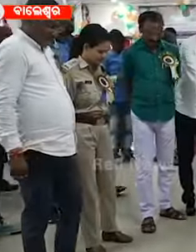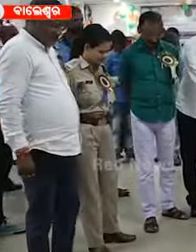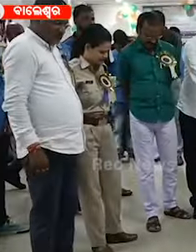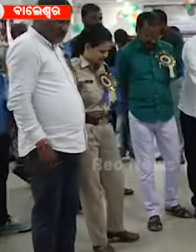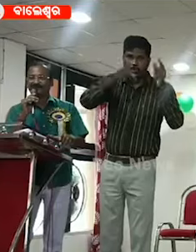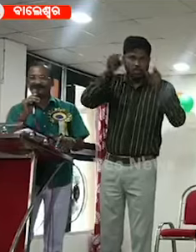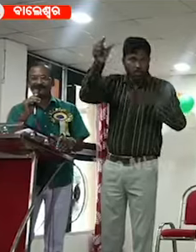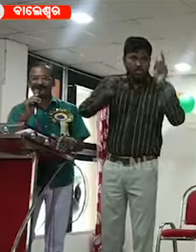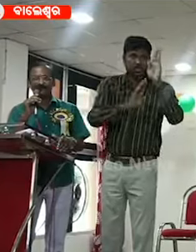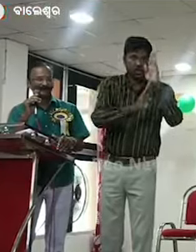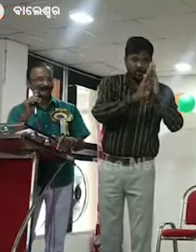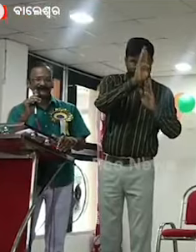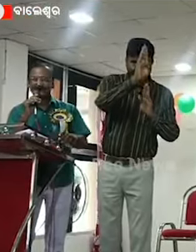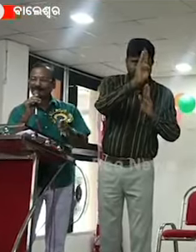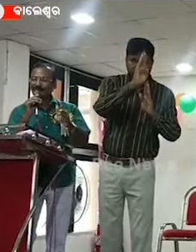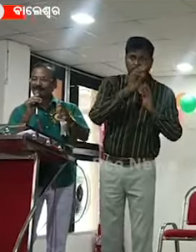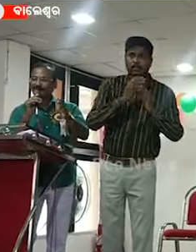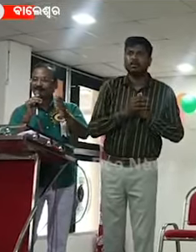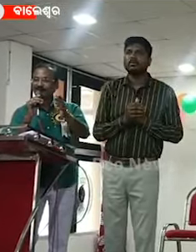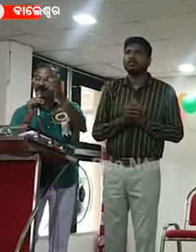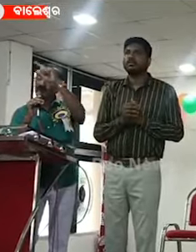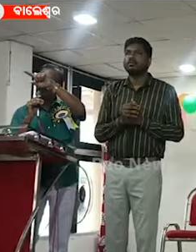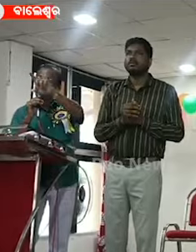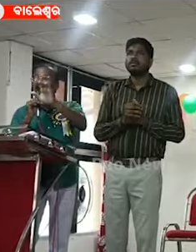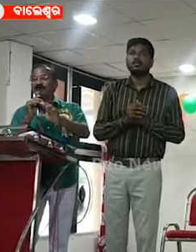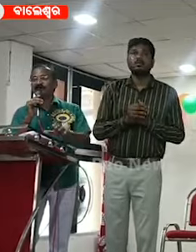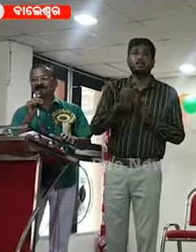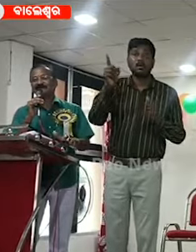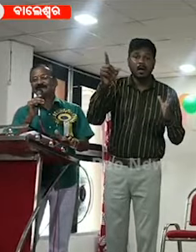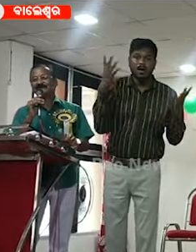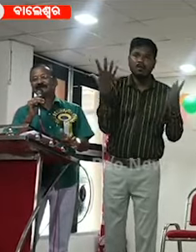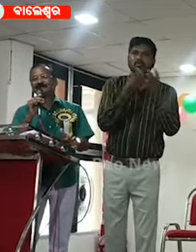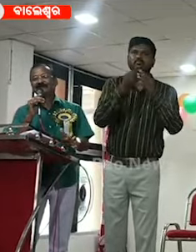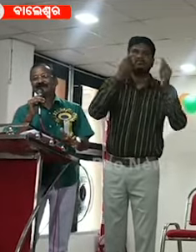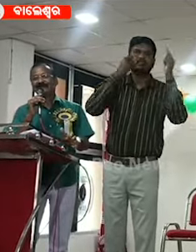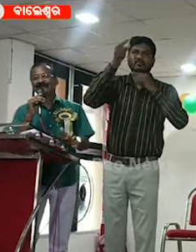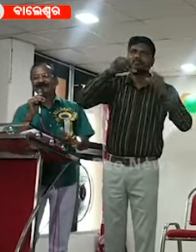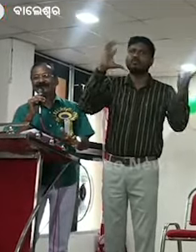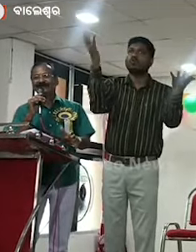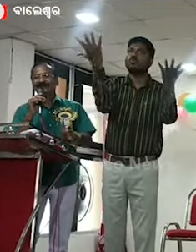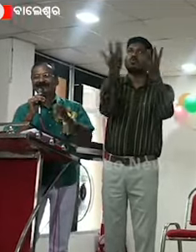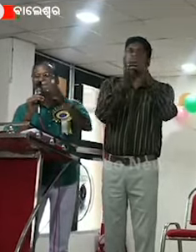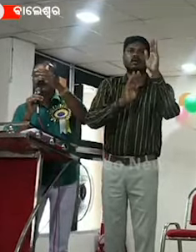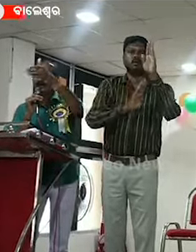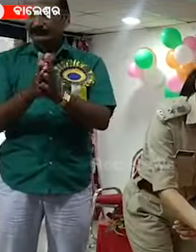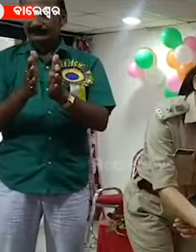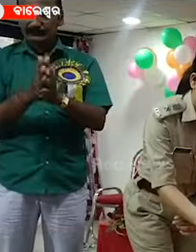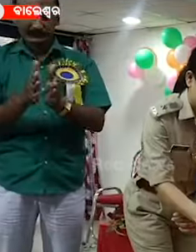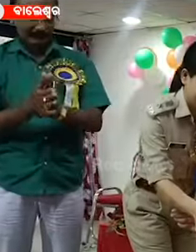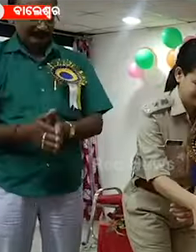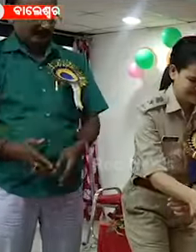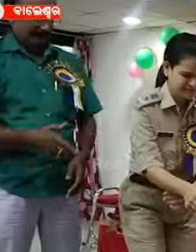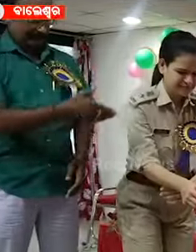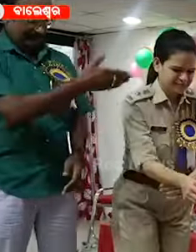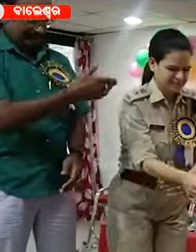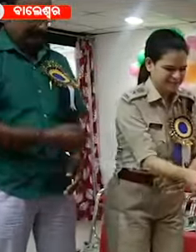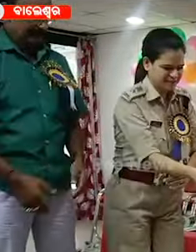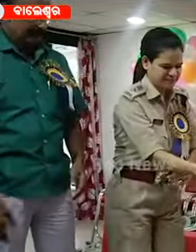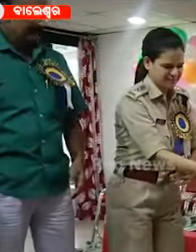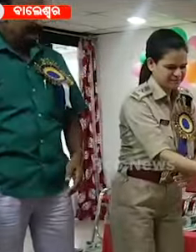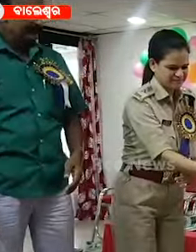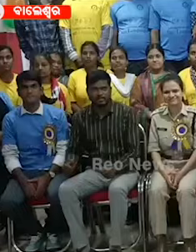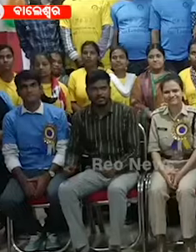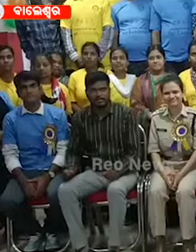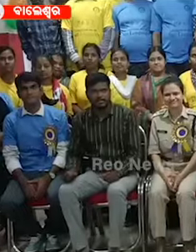ସଭା ପରିଚାଳନା କରିଥିଲେ। ସପ୍ତାହ ପାଳନ ଅବସରରେ ପୂର୍ବାହ୍ନରେ ଫକୀରମୋହନ ଗୋଲେଇଠାରୁ ଏକ ଶୋଭାଯାତ୍ରା ବାହାରି ସହର ପରିକ୍ରମା କରିବା ସହିତ ସହଦେବ